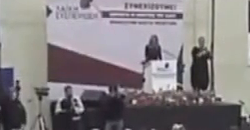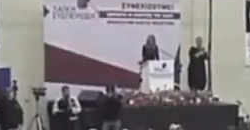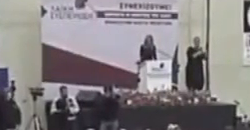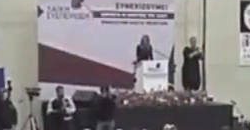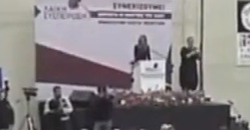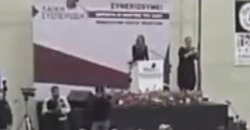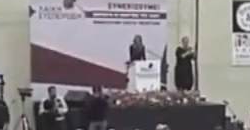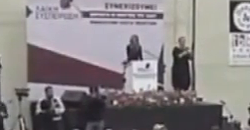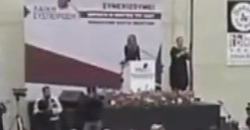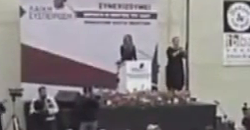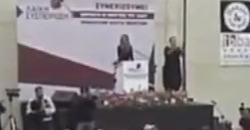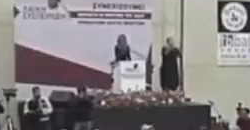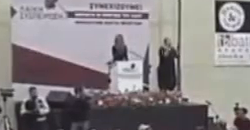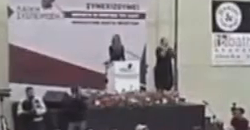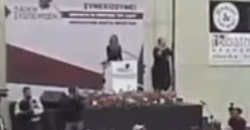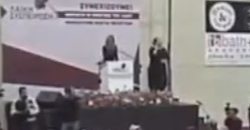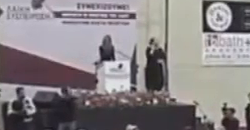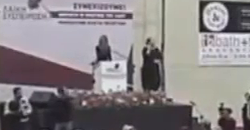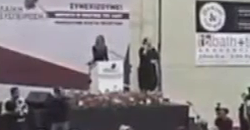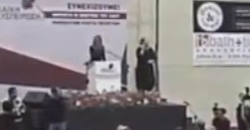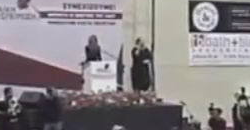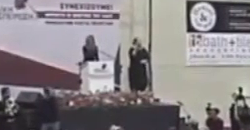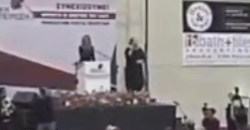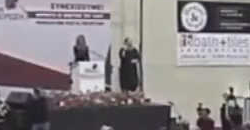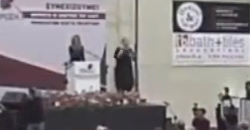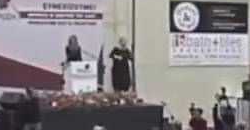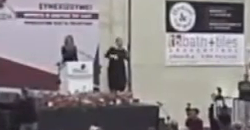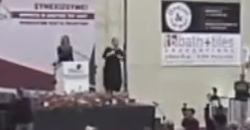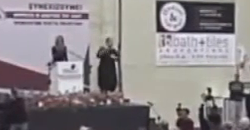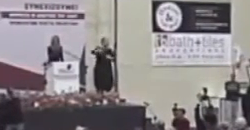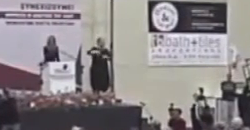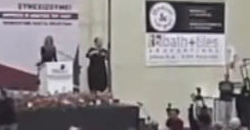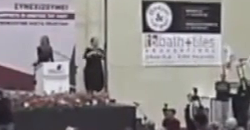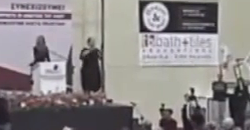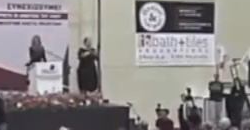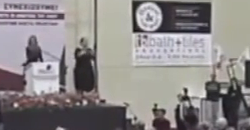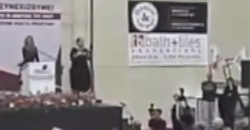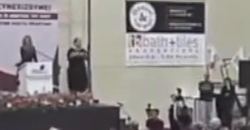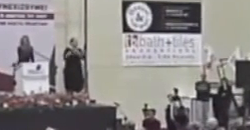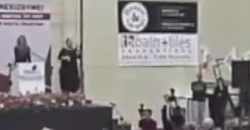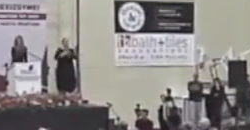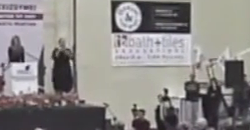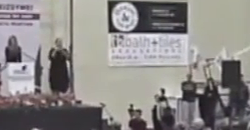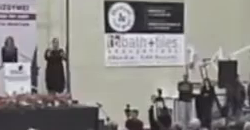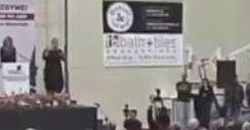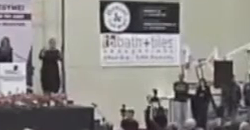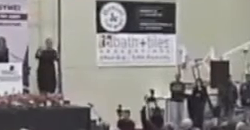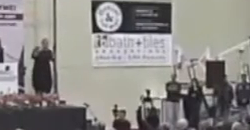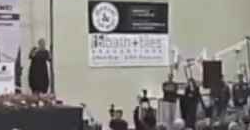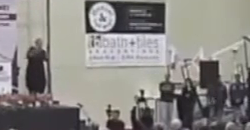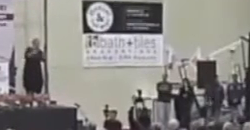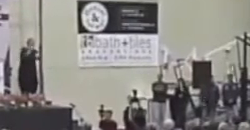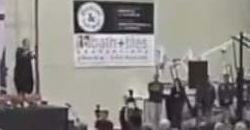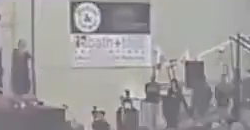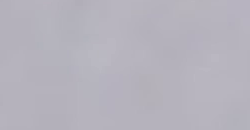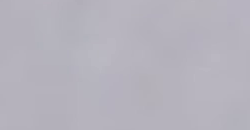πως όλα αυτά που ακούγονται και θα διαφημιστούν με ένταση από τις συστημικές παρατάξεις, όσο πλησιάζει η ώρα της